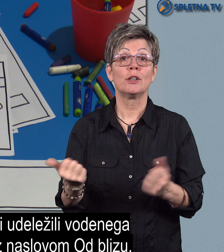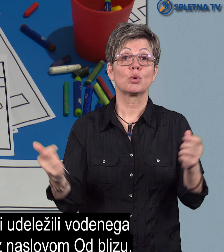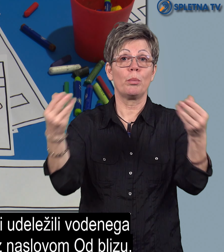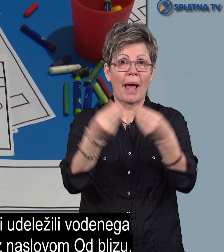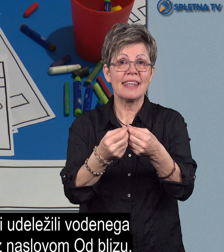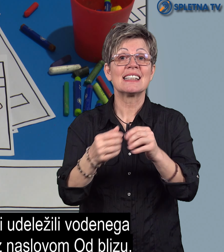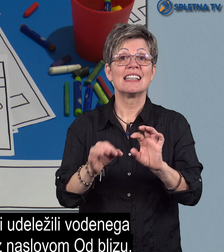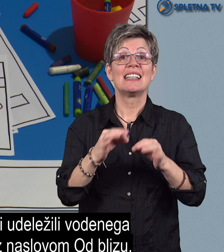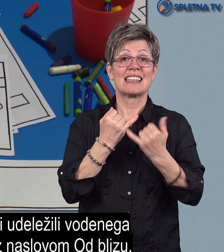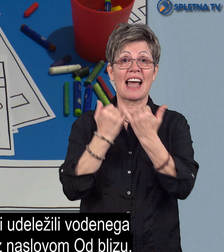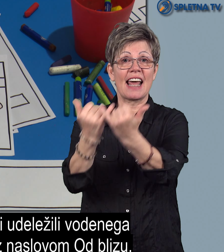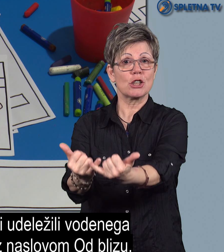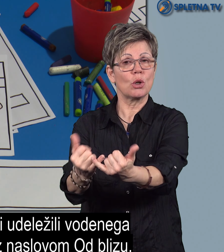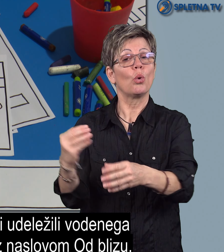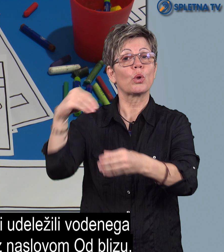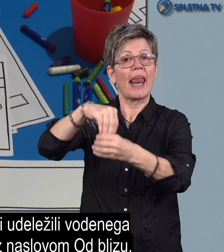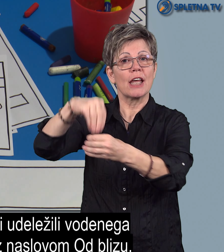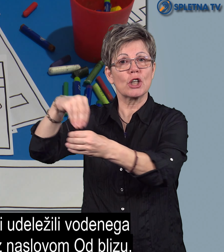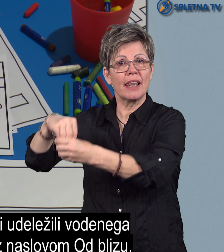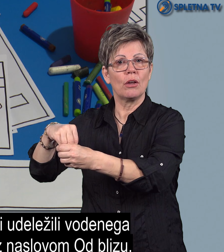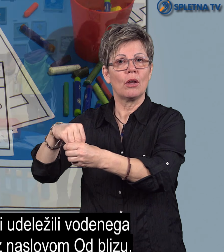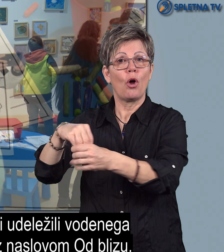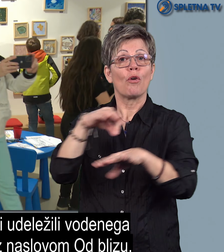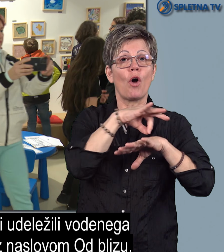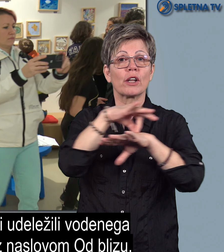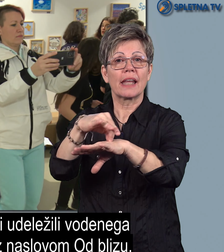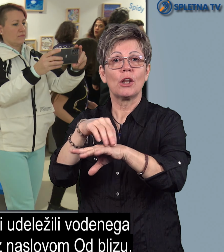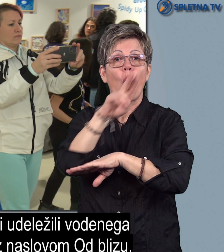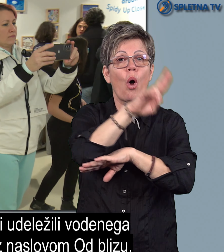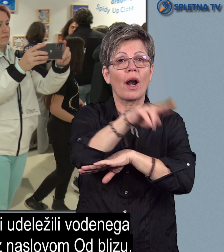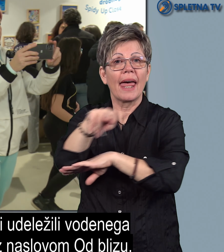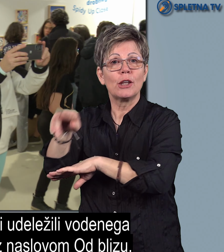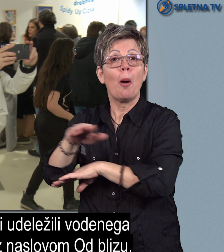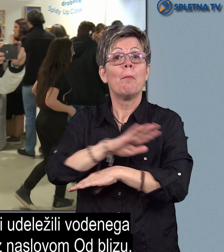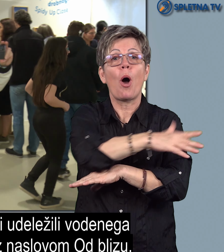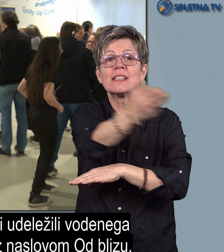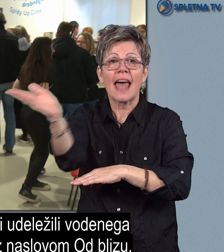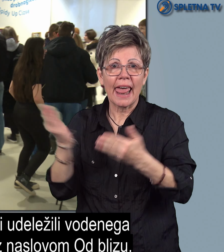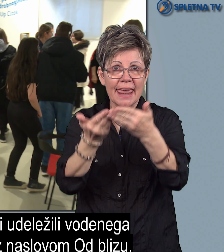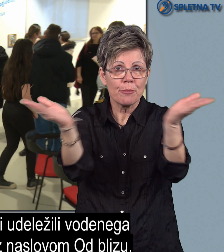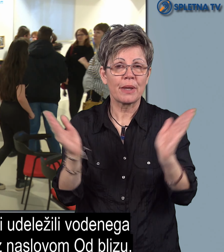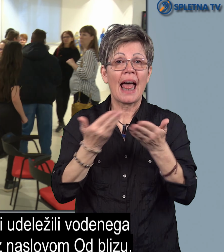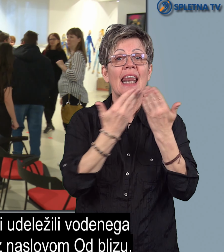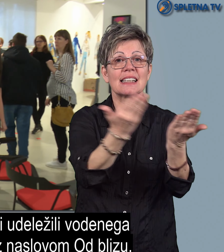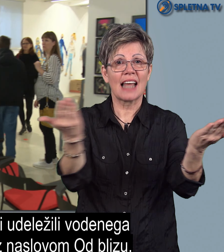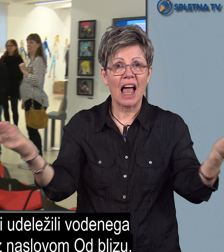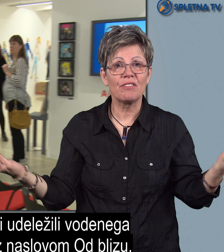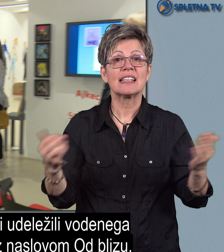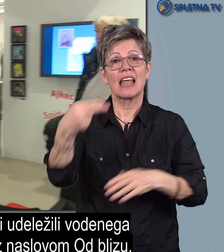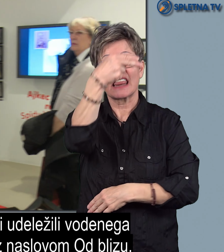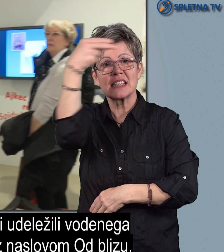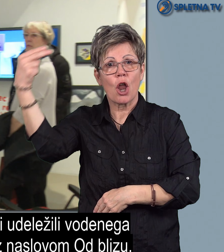Otroci so se starši udeležili vodenega ogleda po razstavi z naslovom Od blizu.